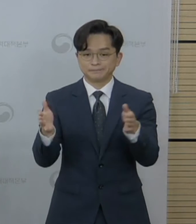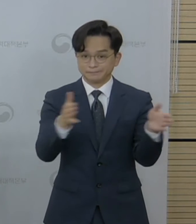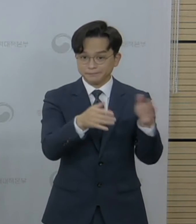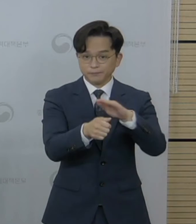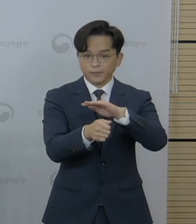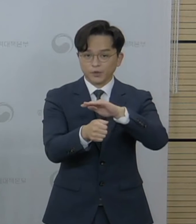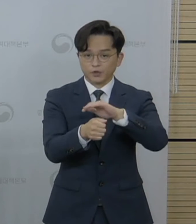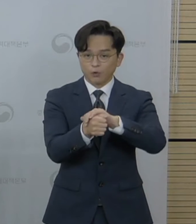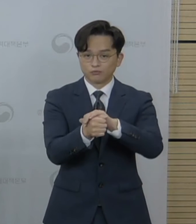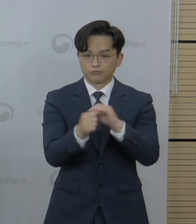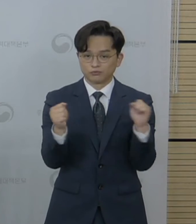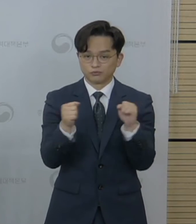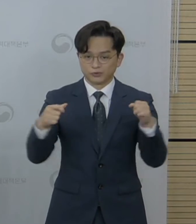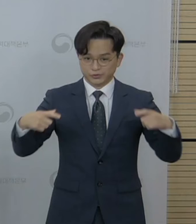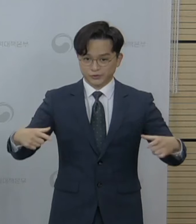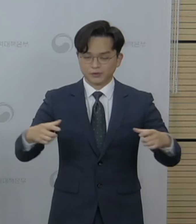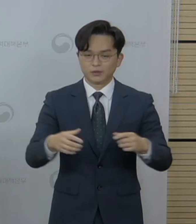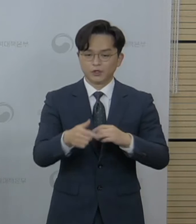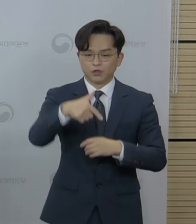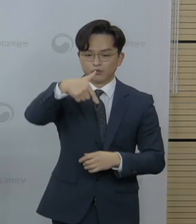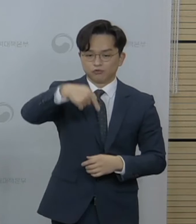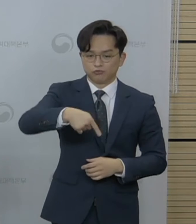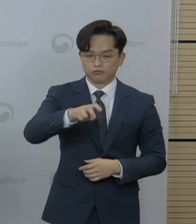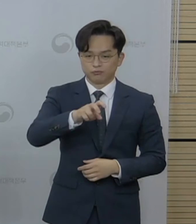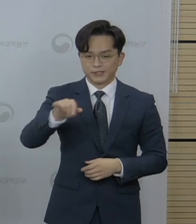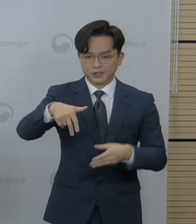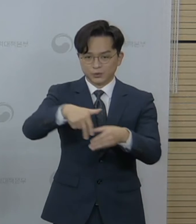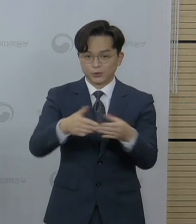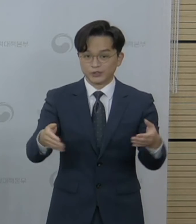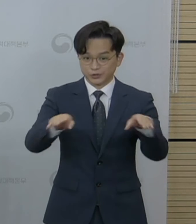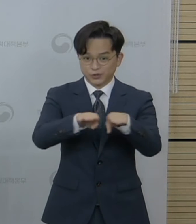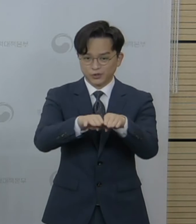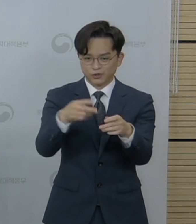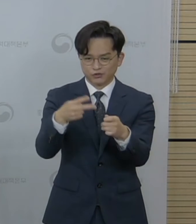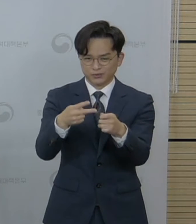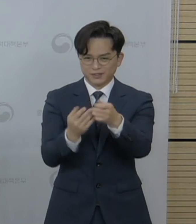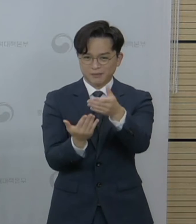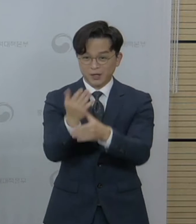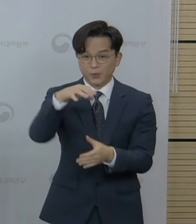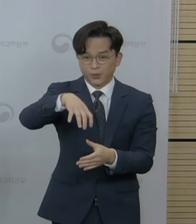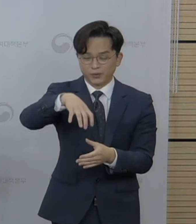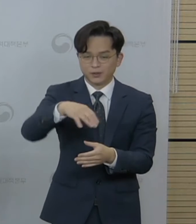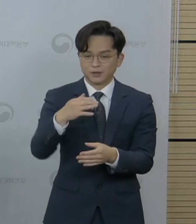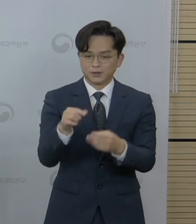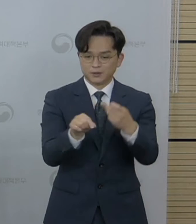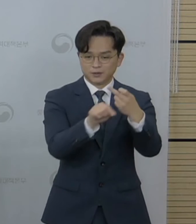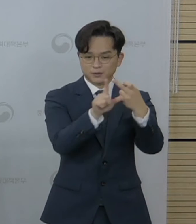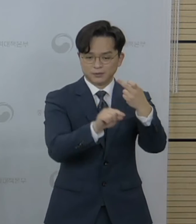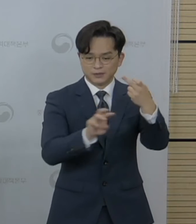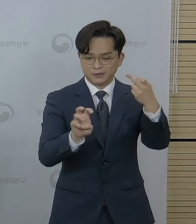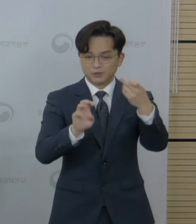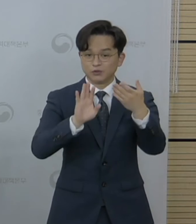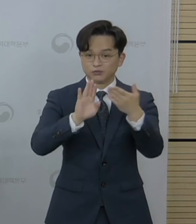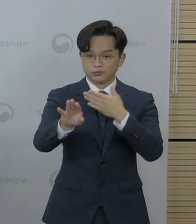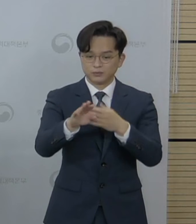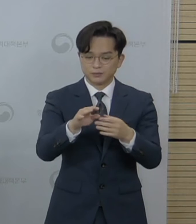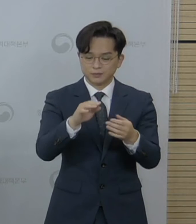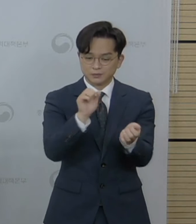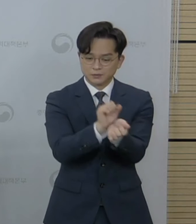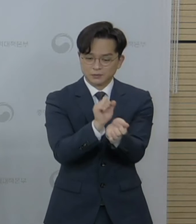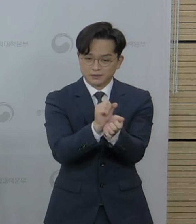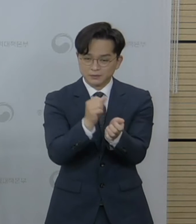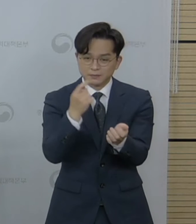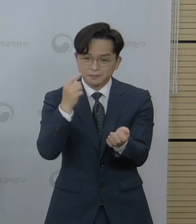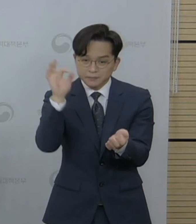경북권입니다. 구미시 종교시설 두 번째와 관련하여 12월 30일 이후 접촉자 조사